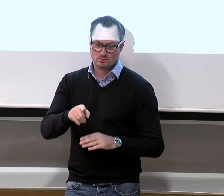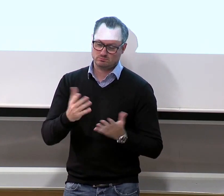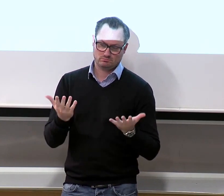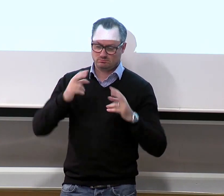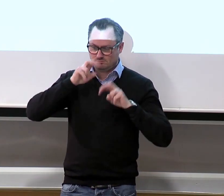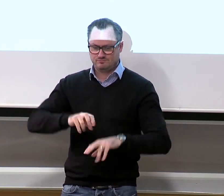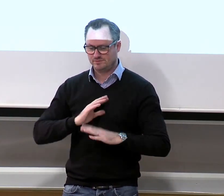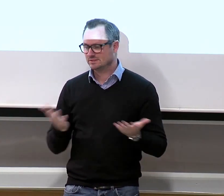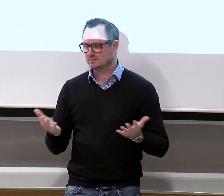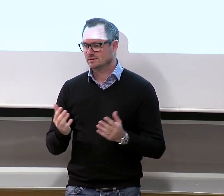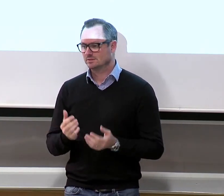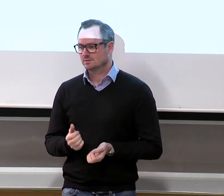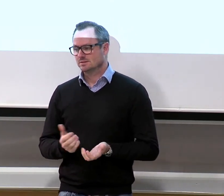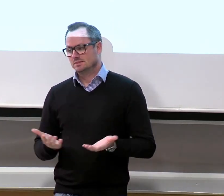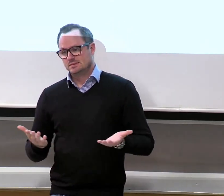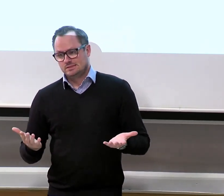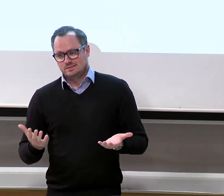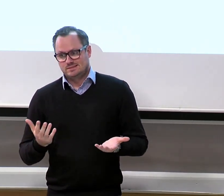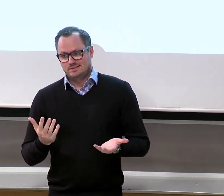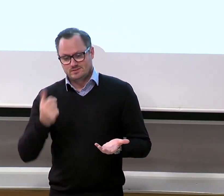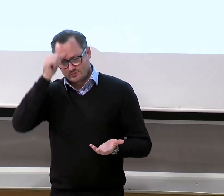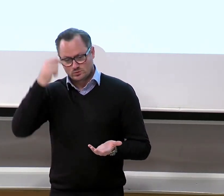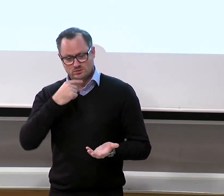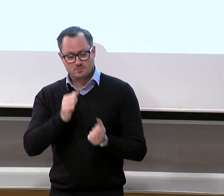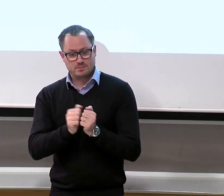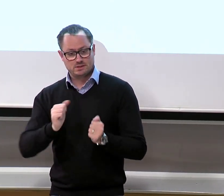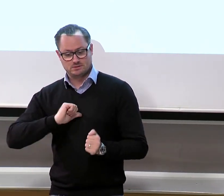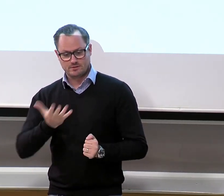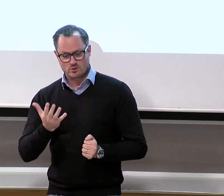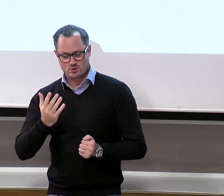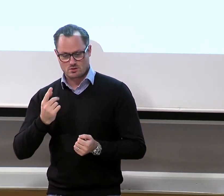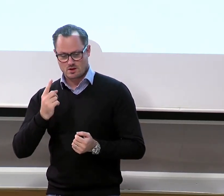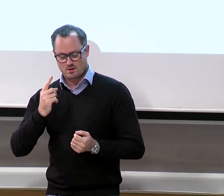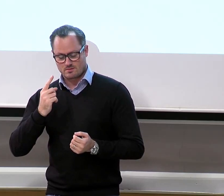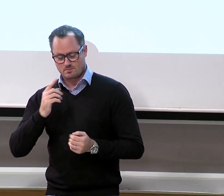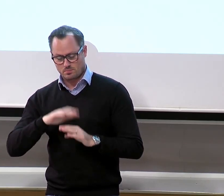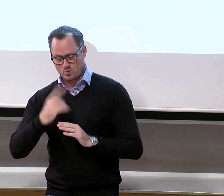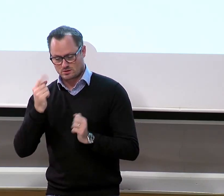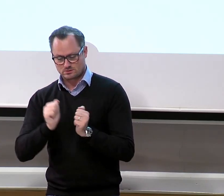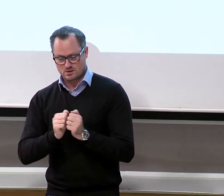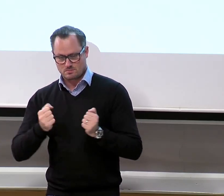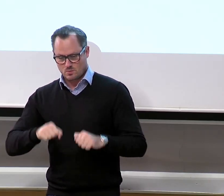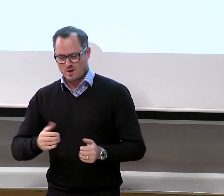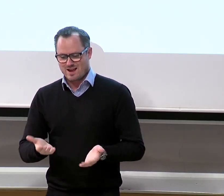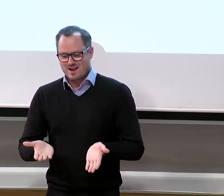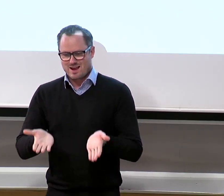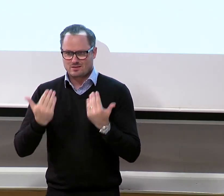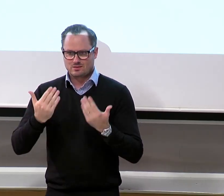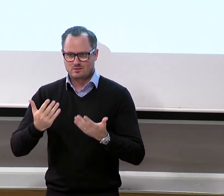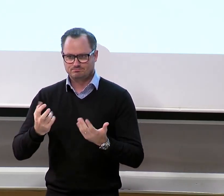Ja, det är en fråga som jag absolut inte kan svara på. Det finns ju ingen forskning på det heller. Det är väldigt svårt att säga någonting om det. Men på många sätt